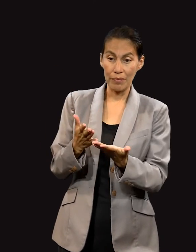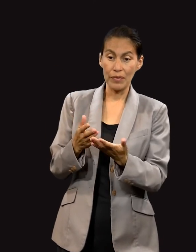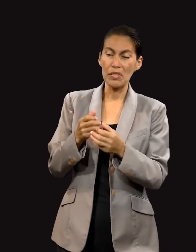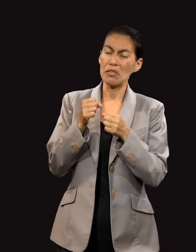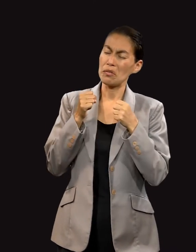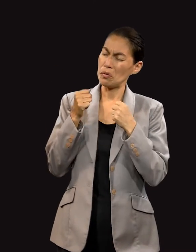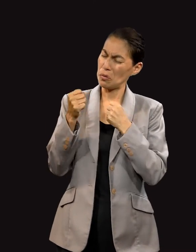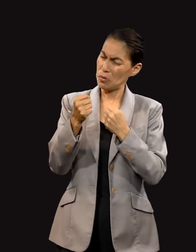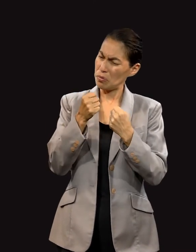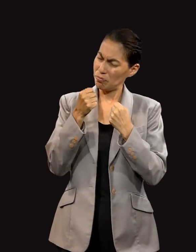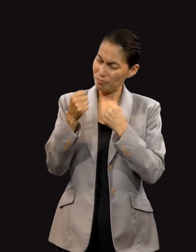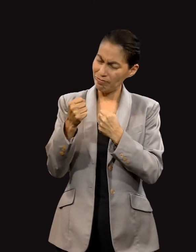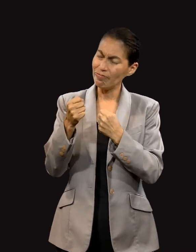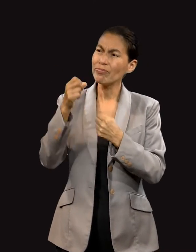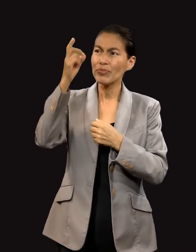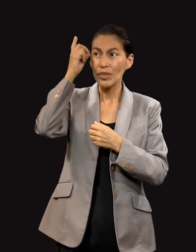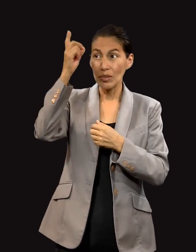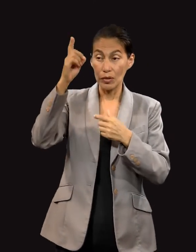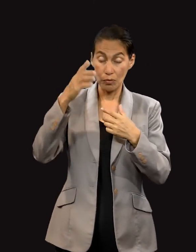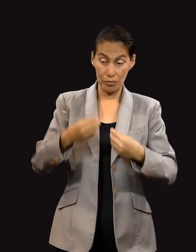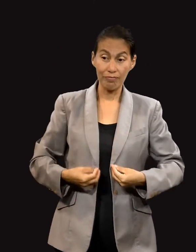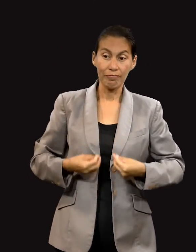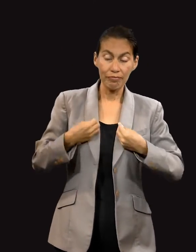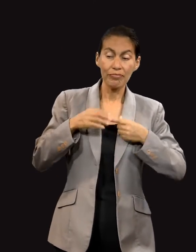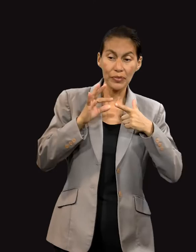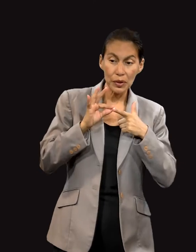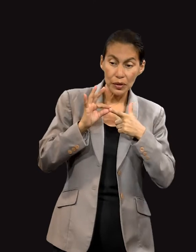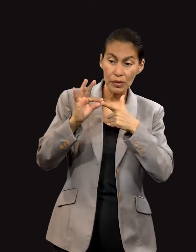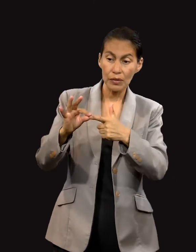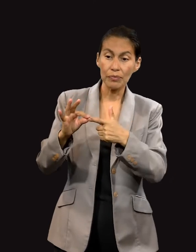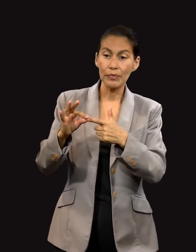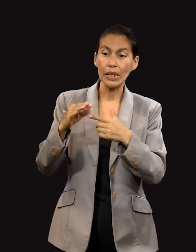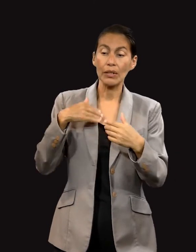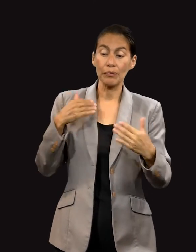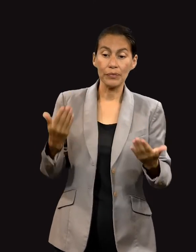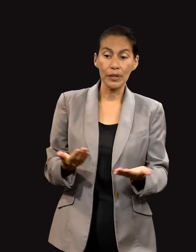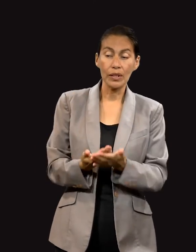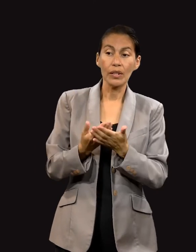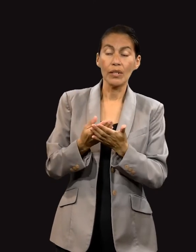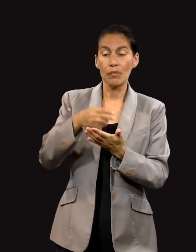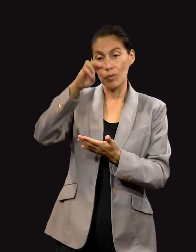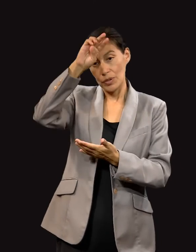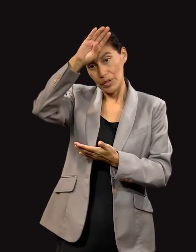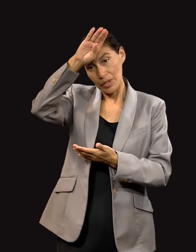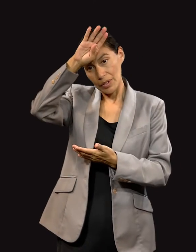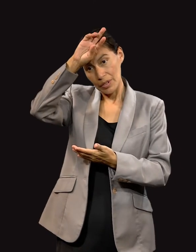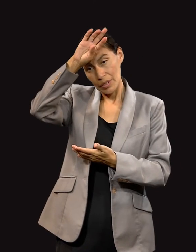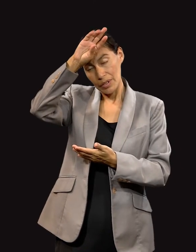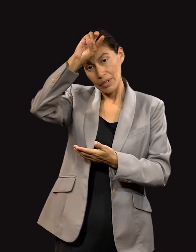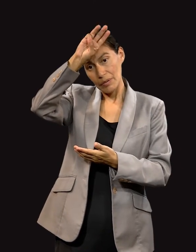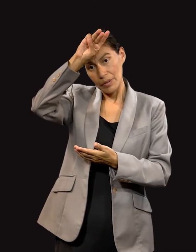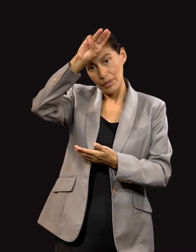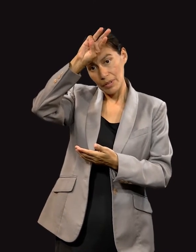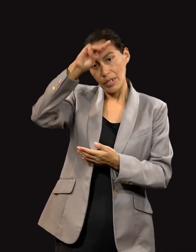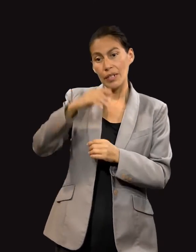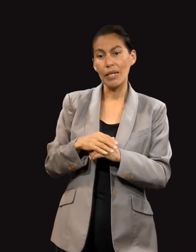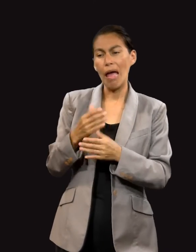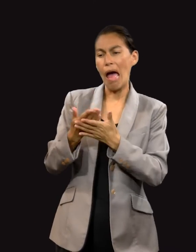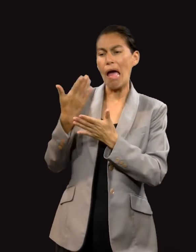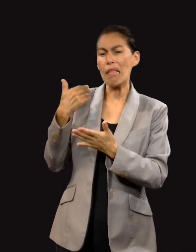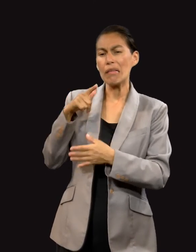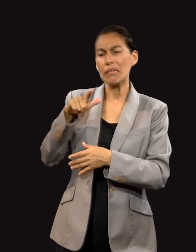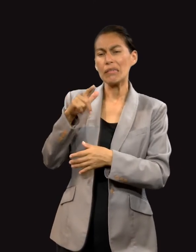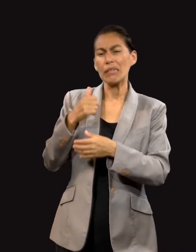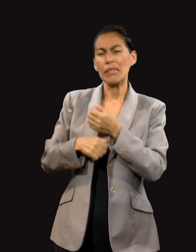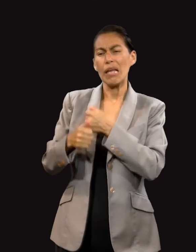quien dirigió mi vida y este pues nací en Monterrey, conocí a los 17 años y nunca más había vuelto, hasta hace